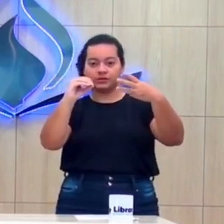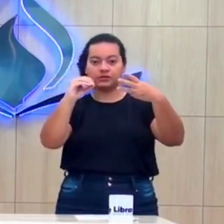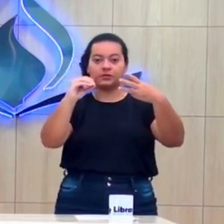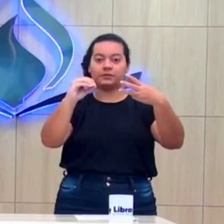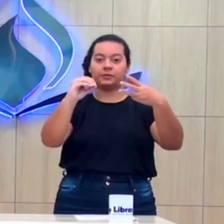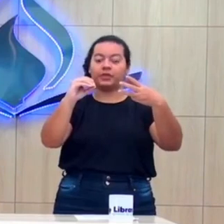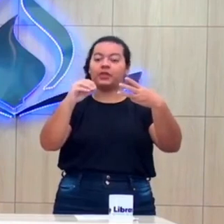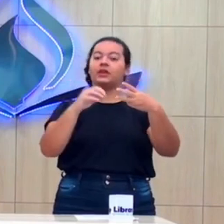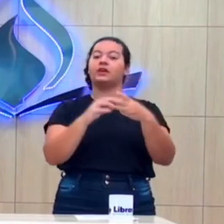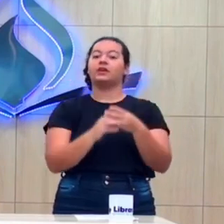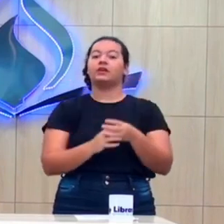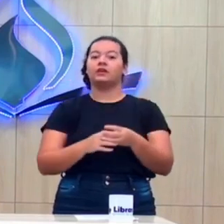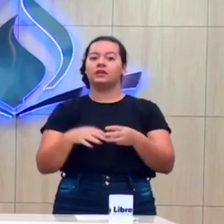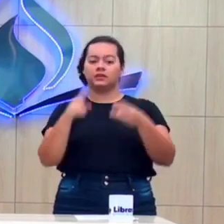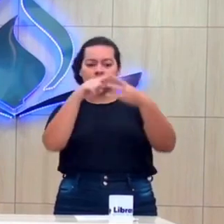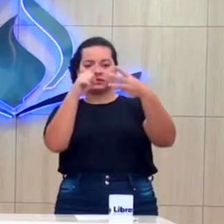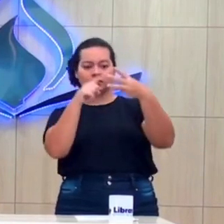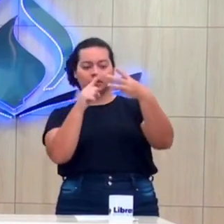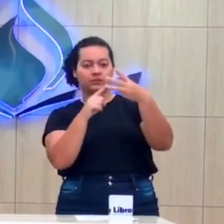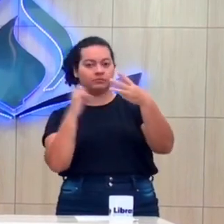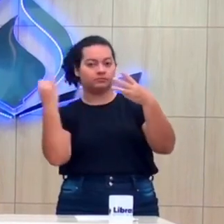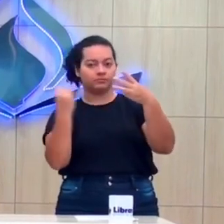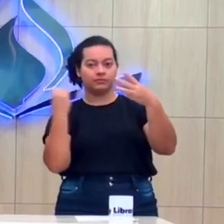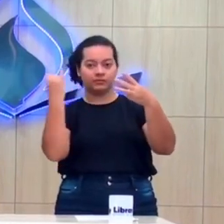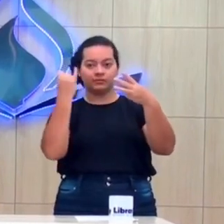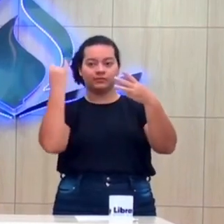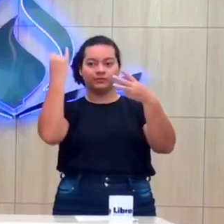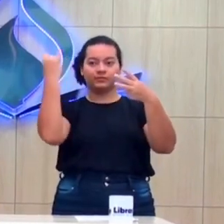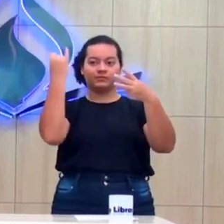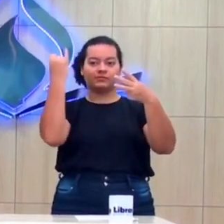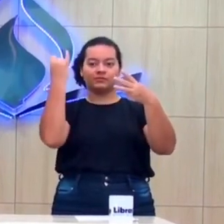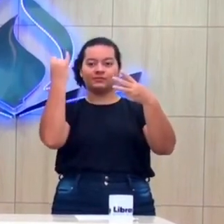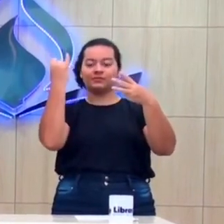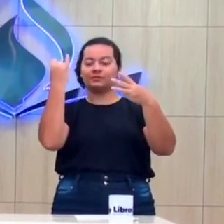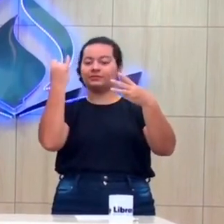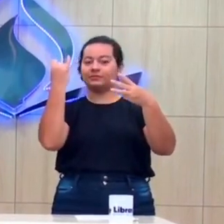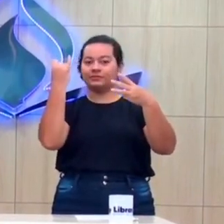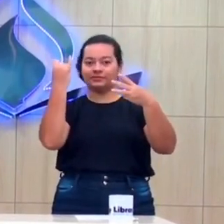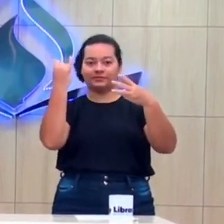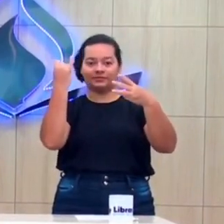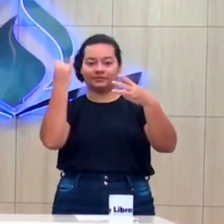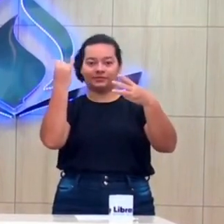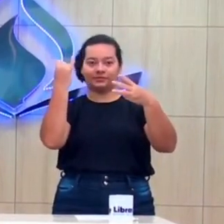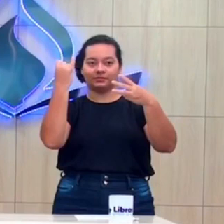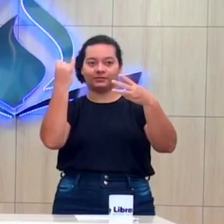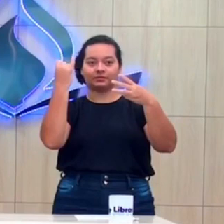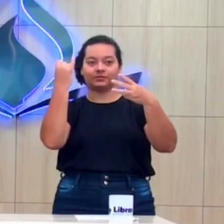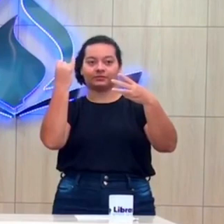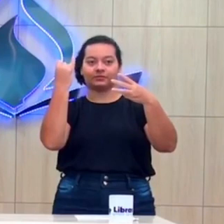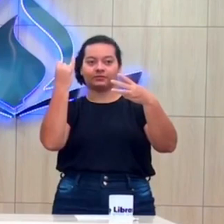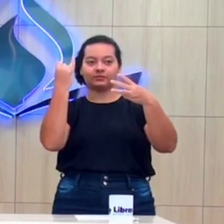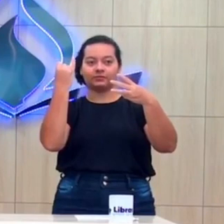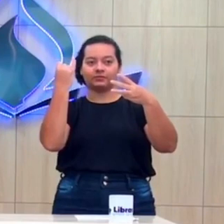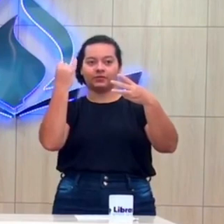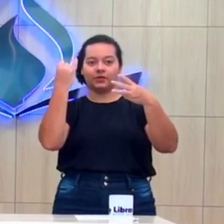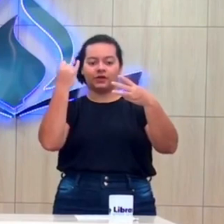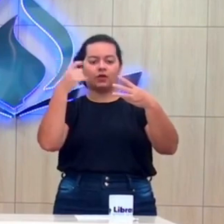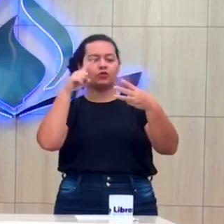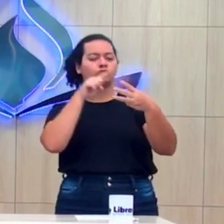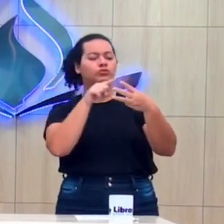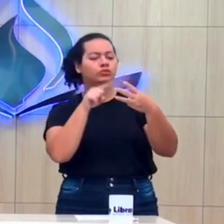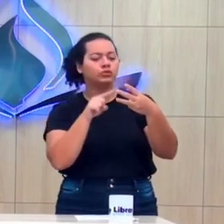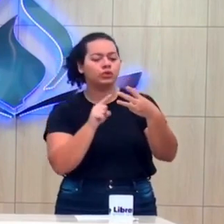3 surdos importantes que fazem parte, né, de muitas